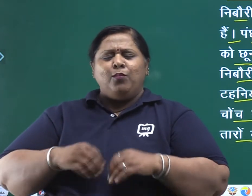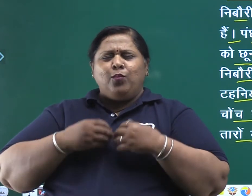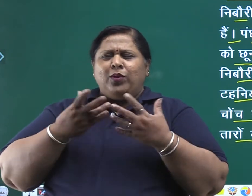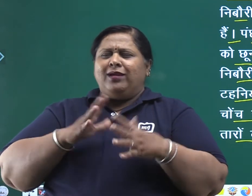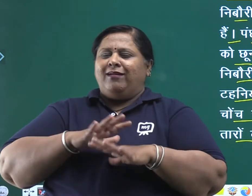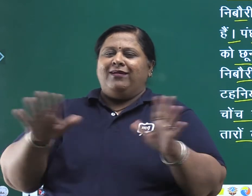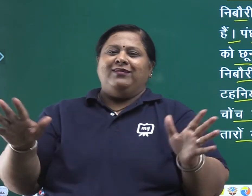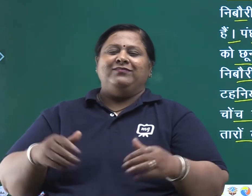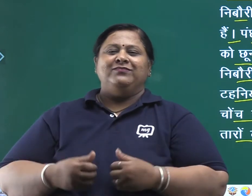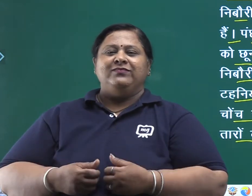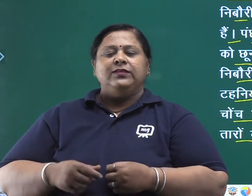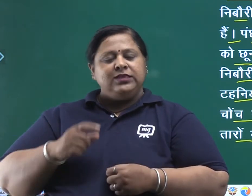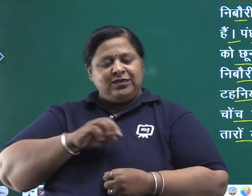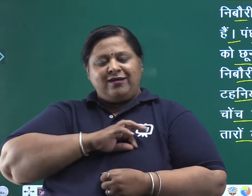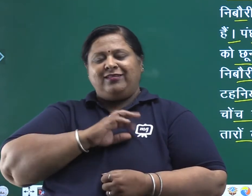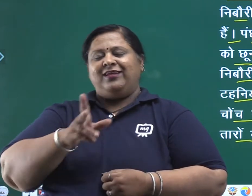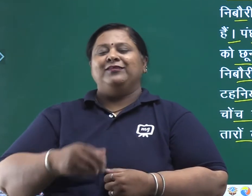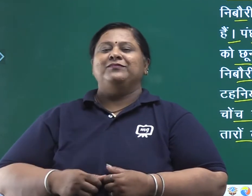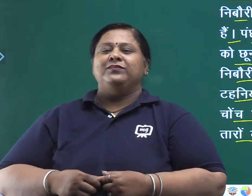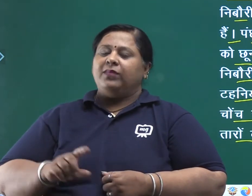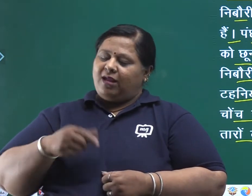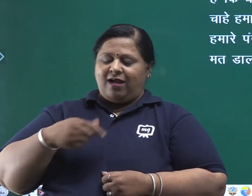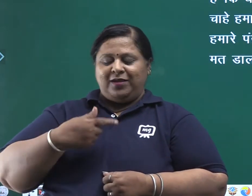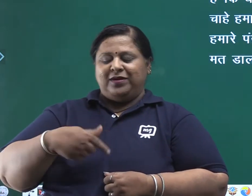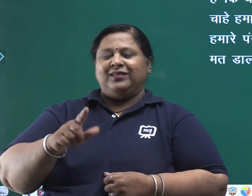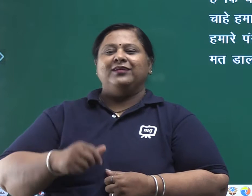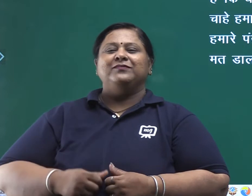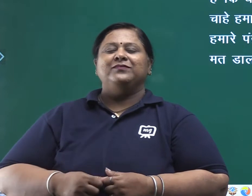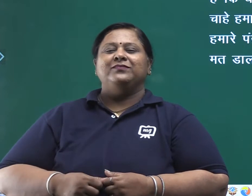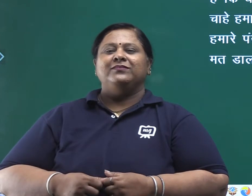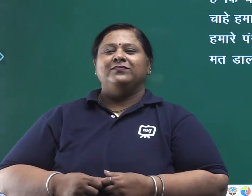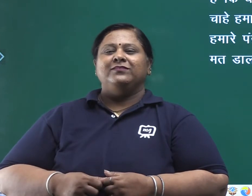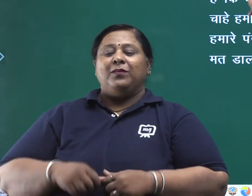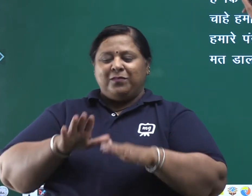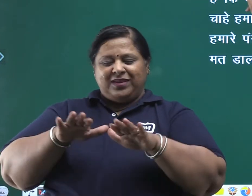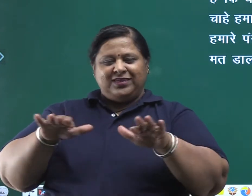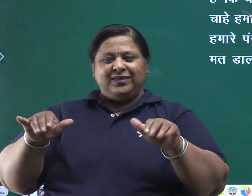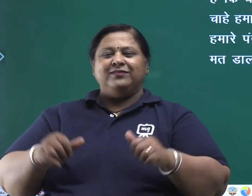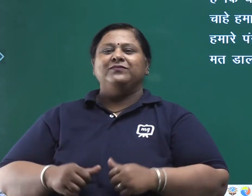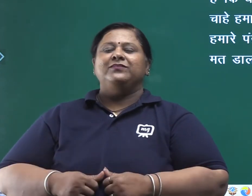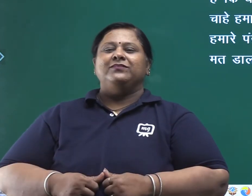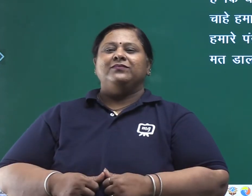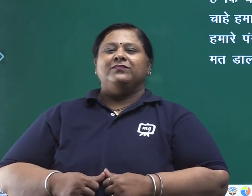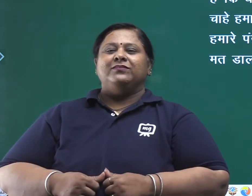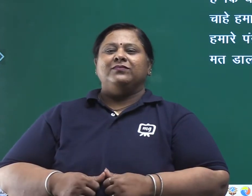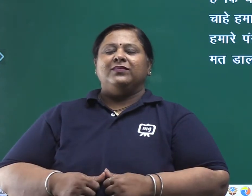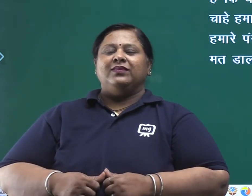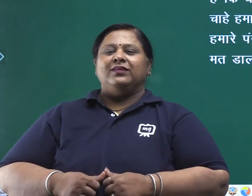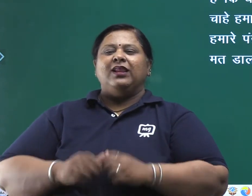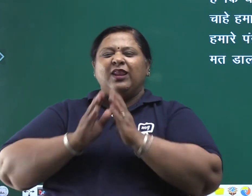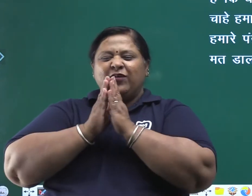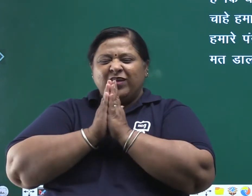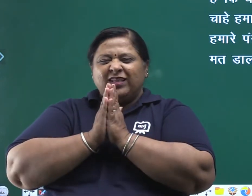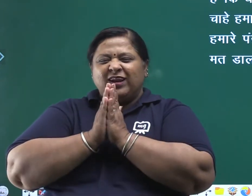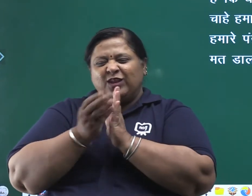करना चाहते हैं। आगे बढ़ते हैं। पंछी निवेदन करते हुए